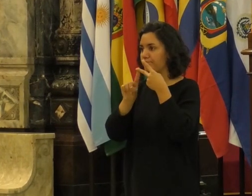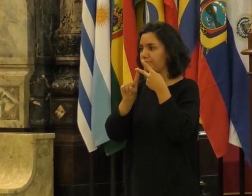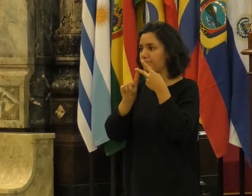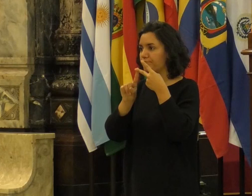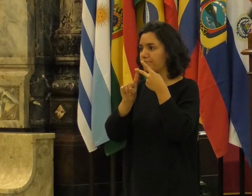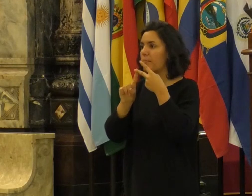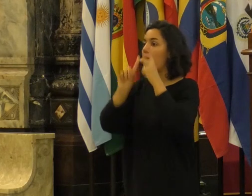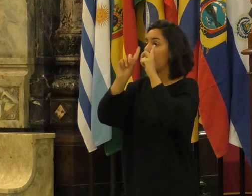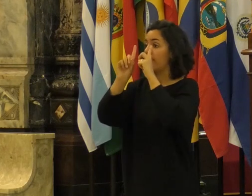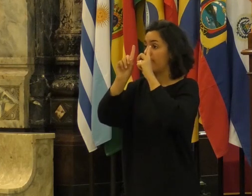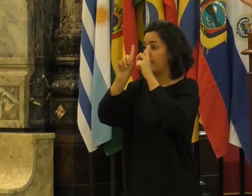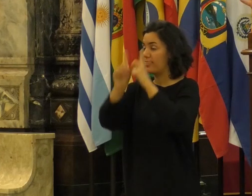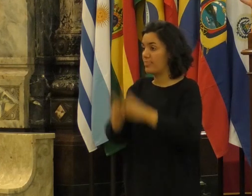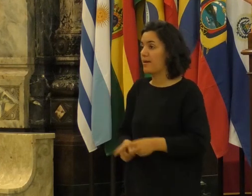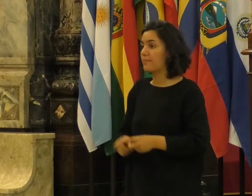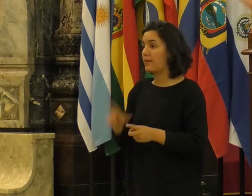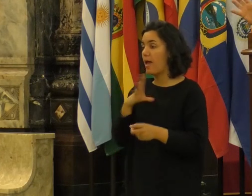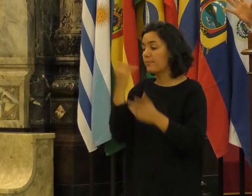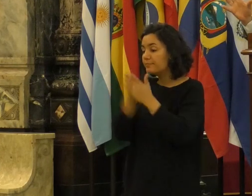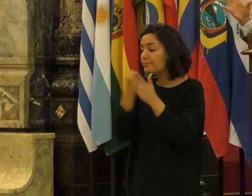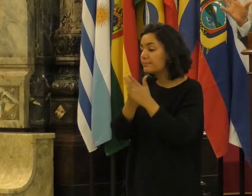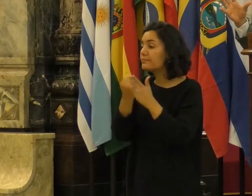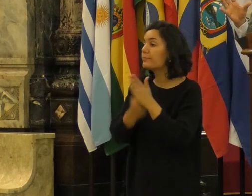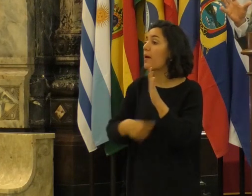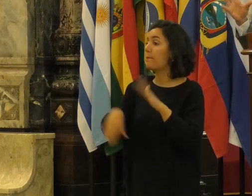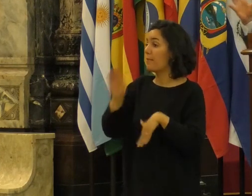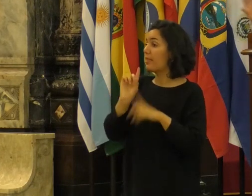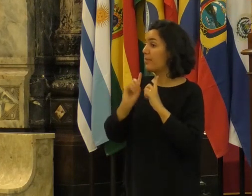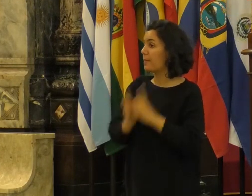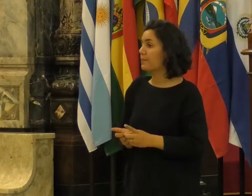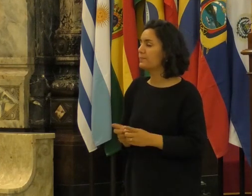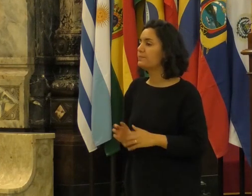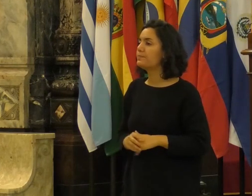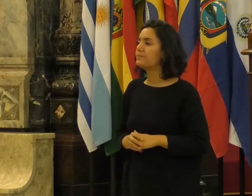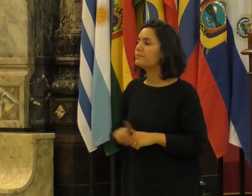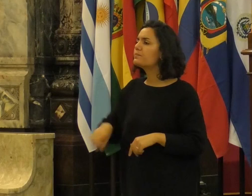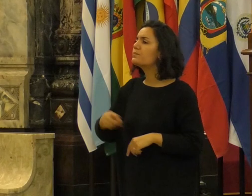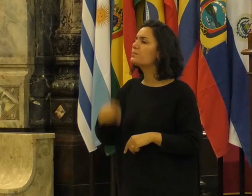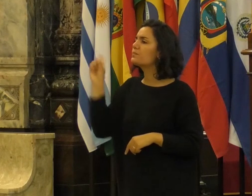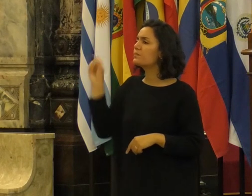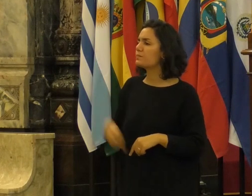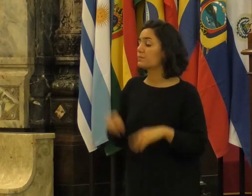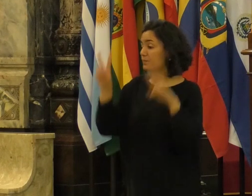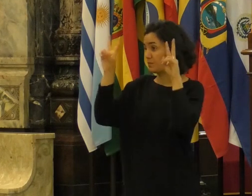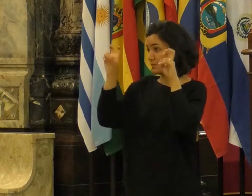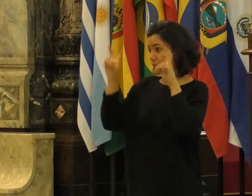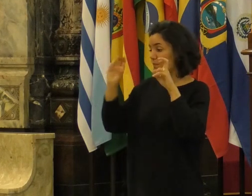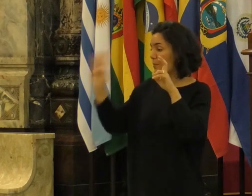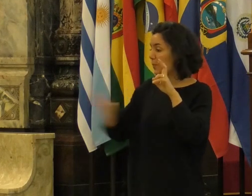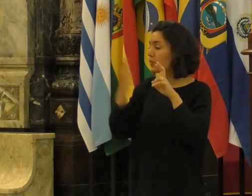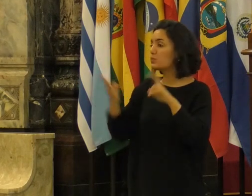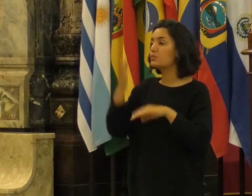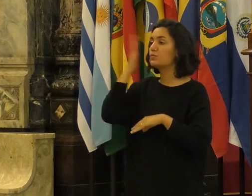Hay otros retos o desafíos que vienen de este tema de los modos de producción